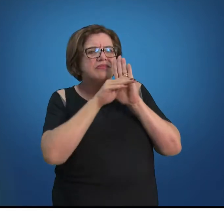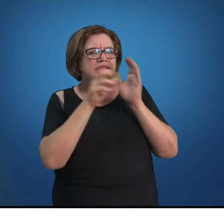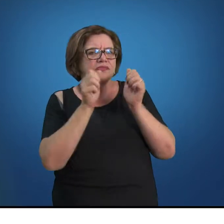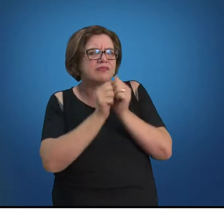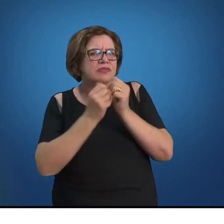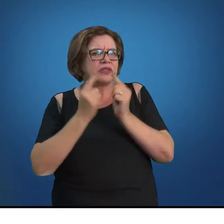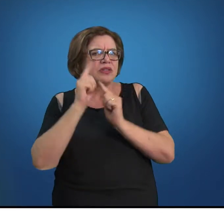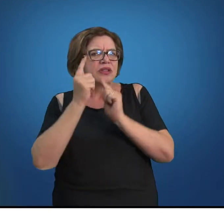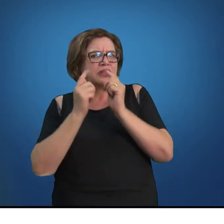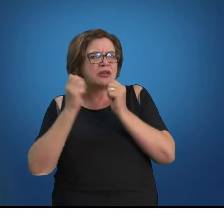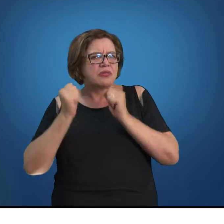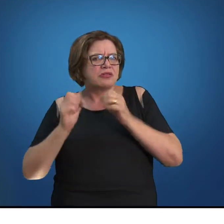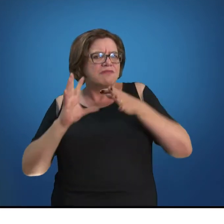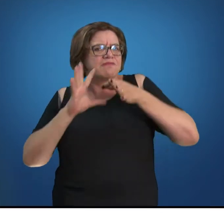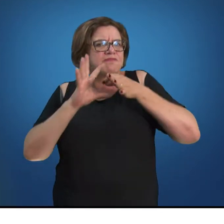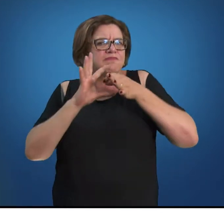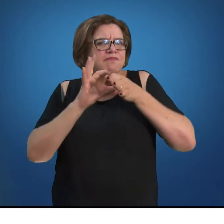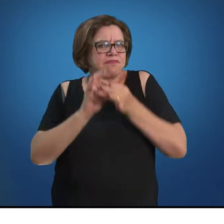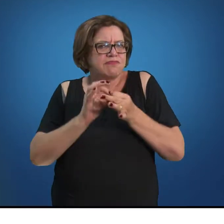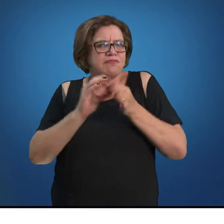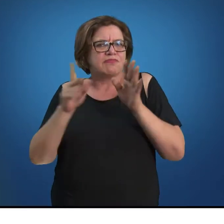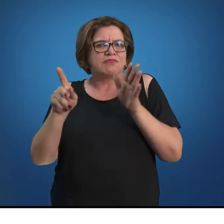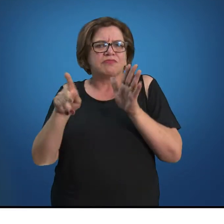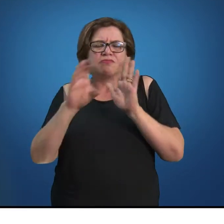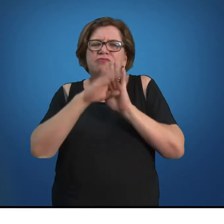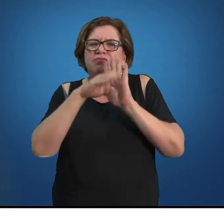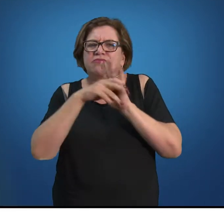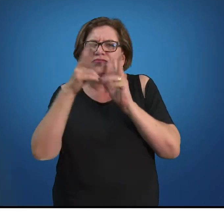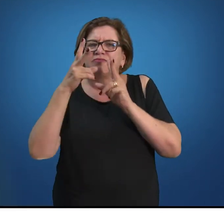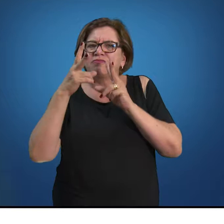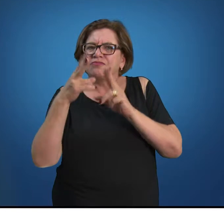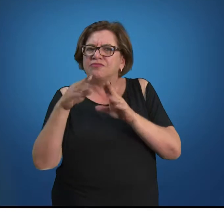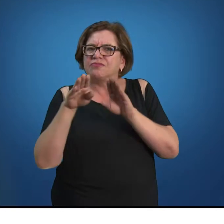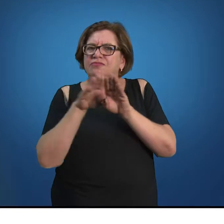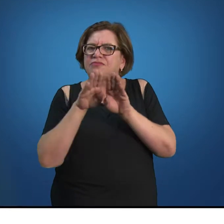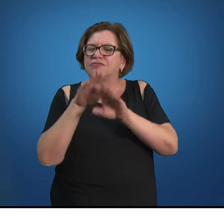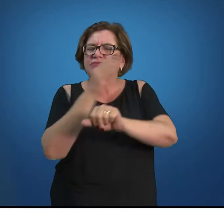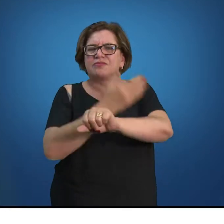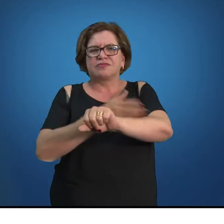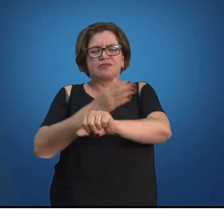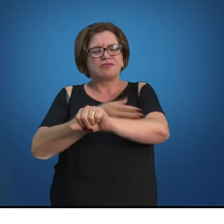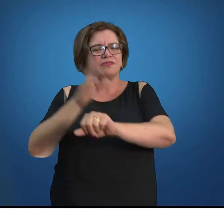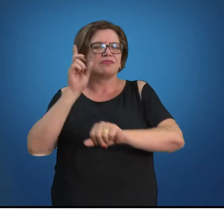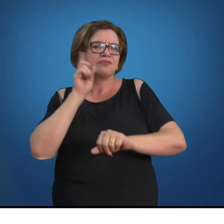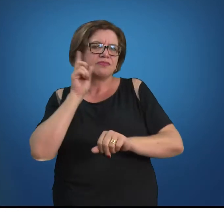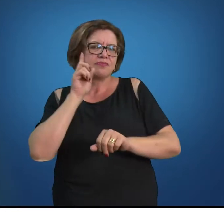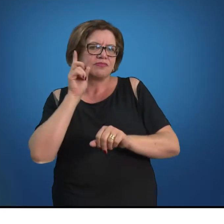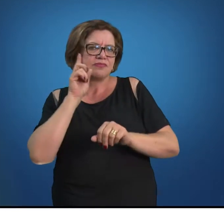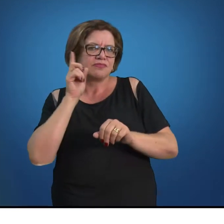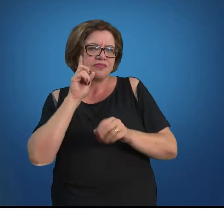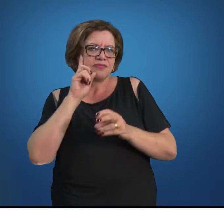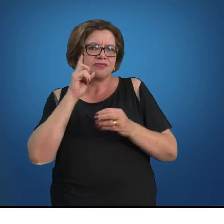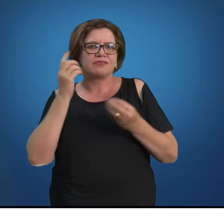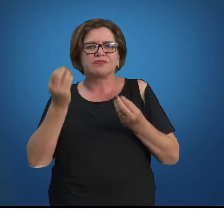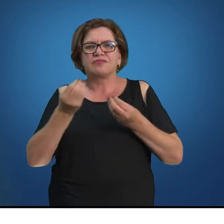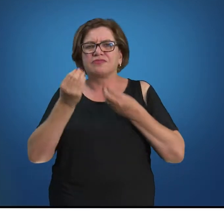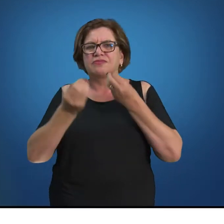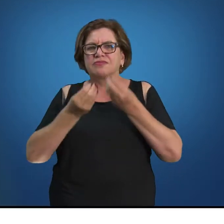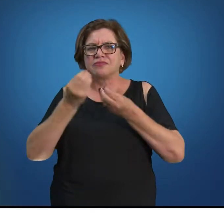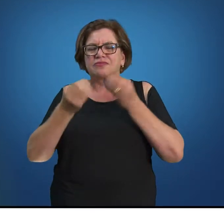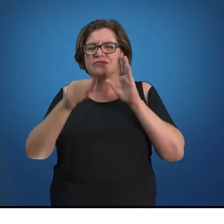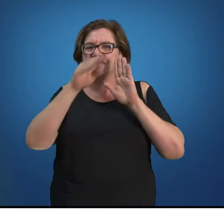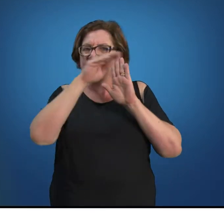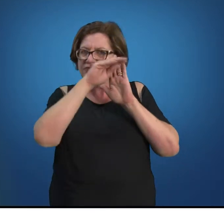urbanos podem se complementar como conceitos e também como uma prática diária no dia a dia. Para